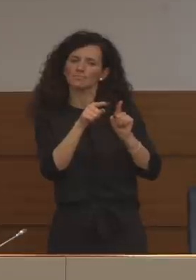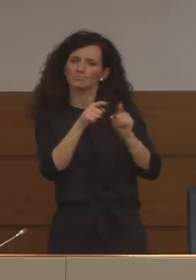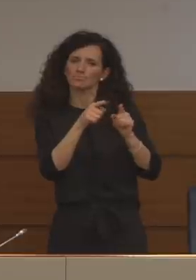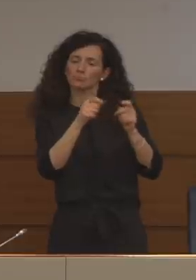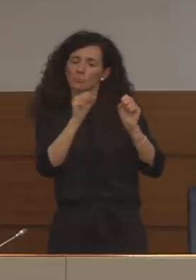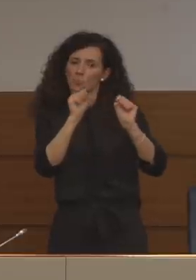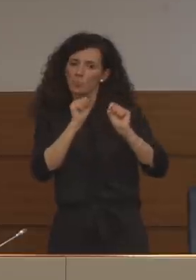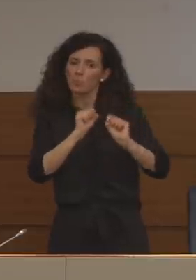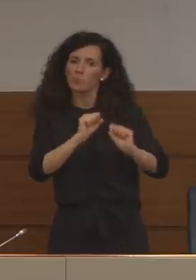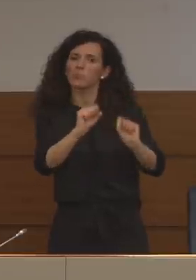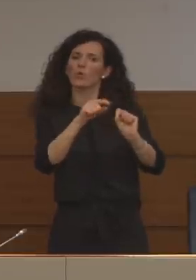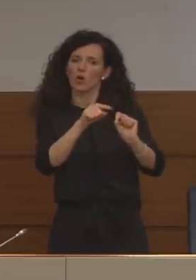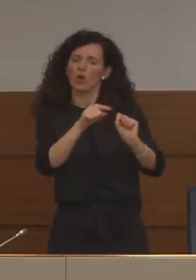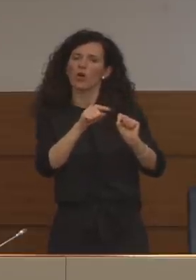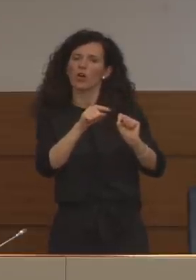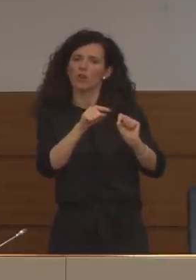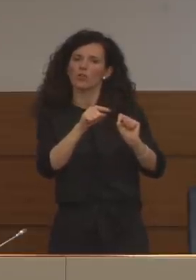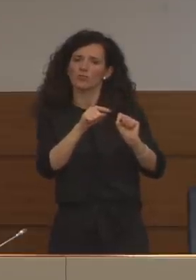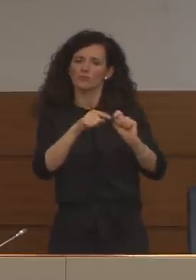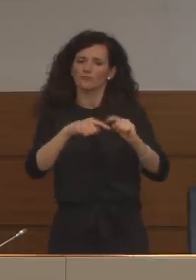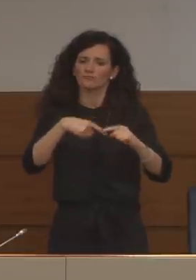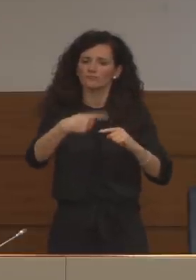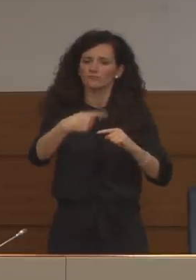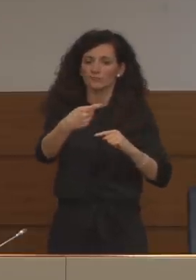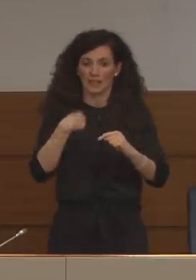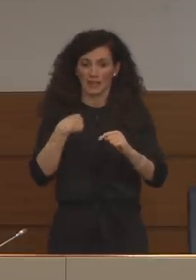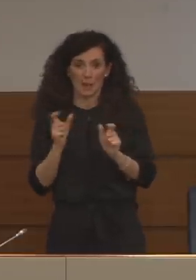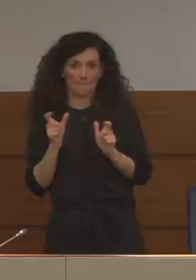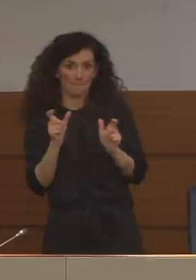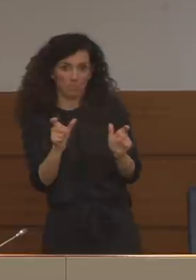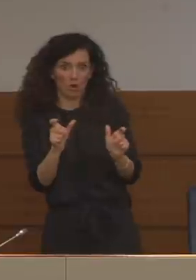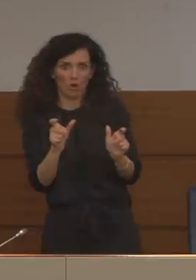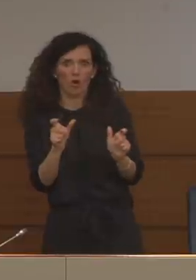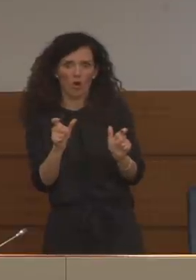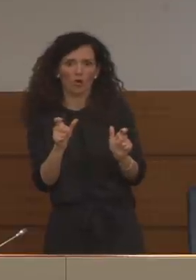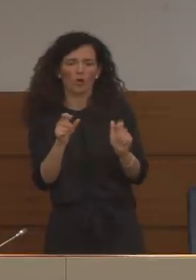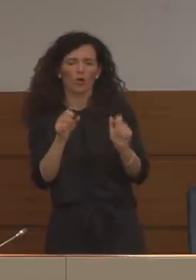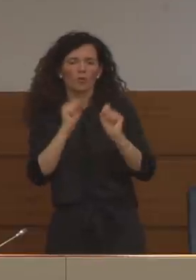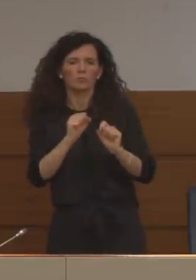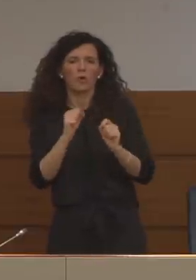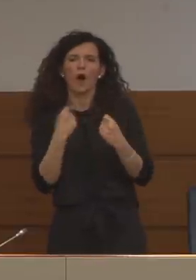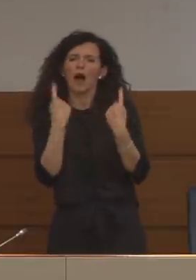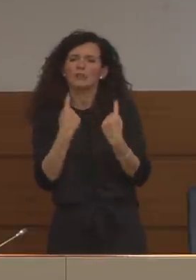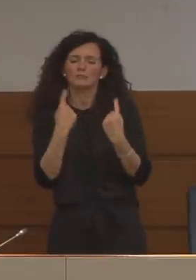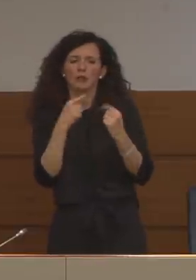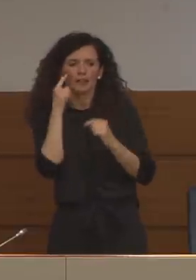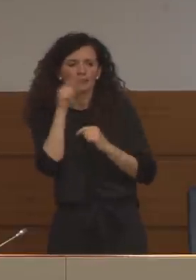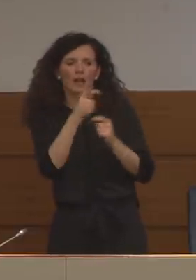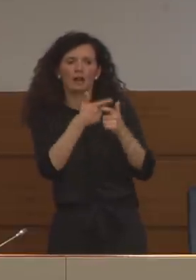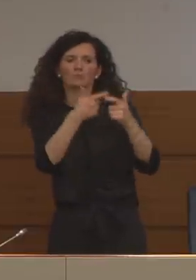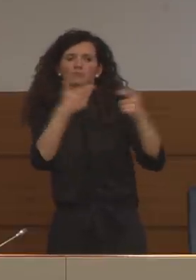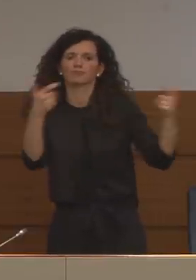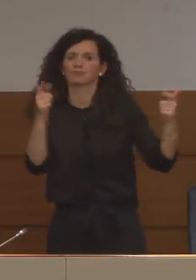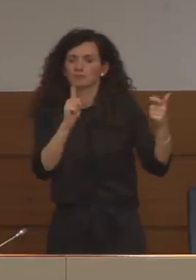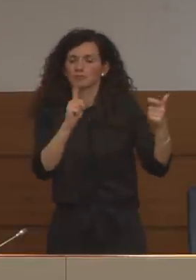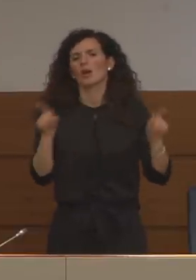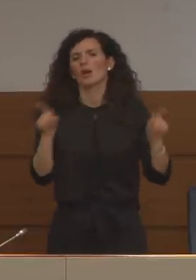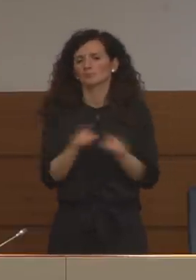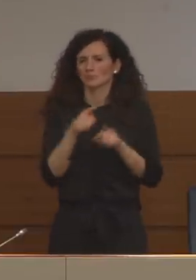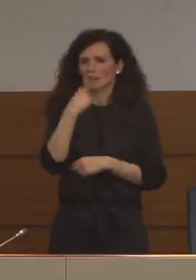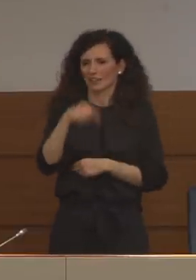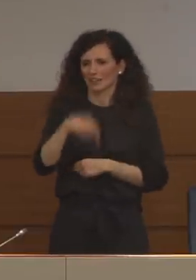potrebbero darci tutte le misure che abbiamo più volte ricordato anche questa sera